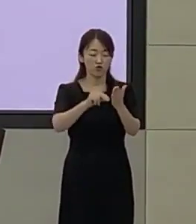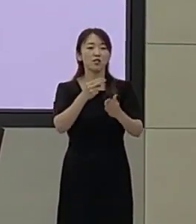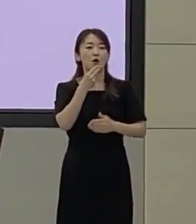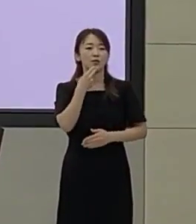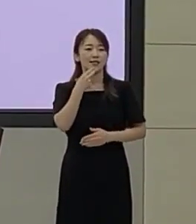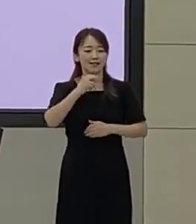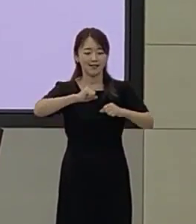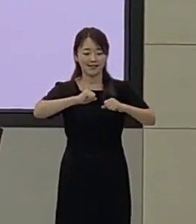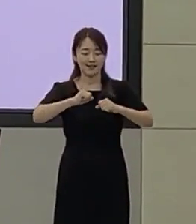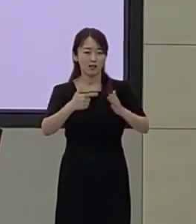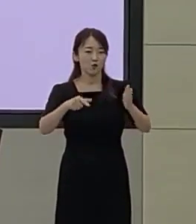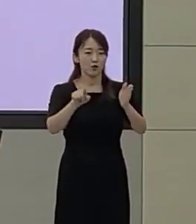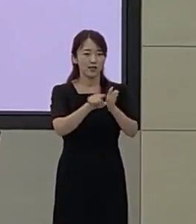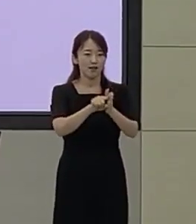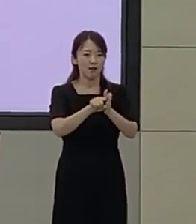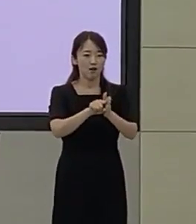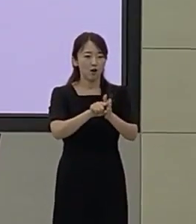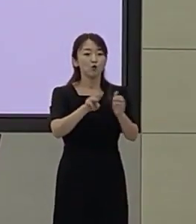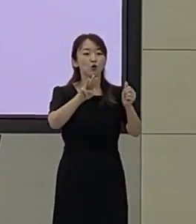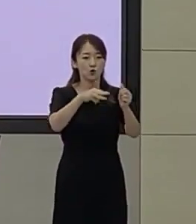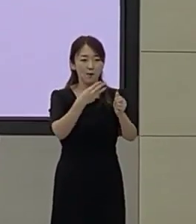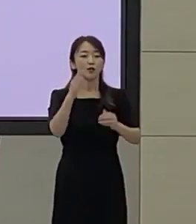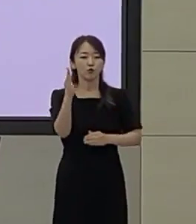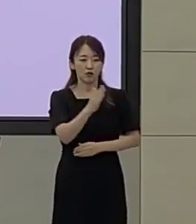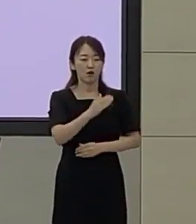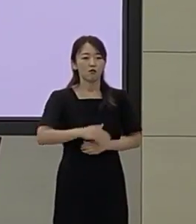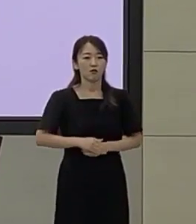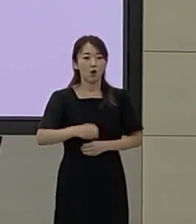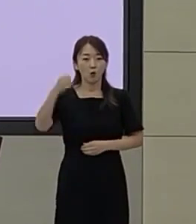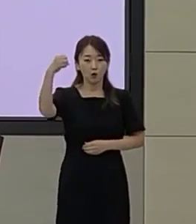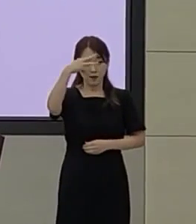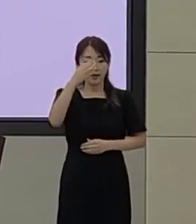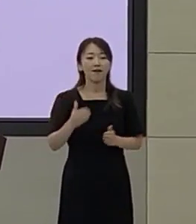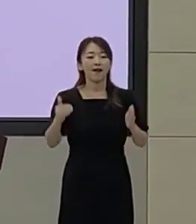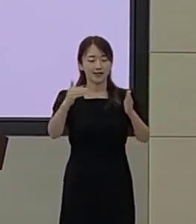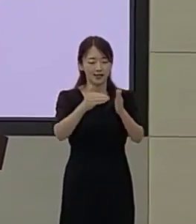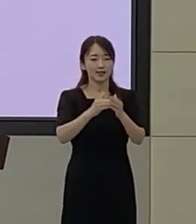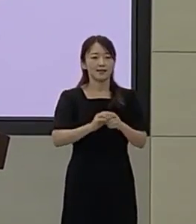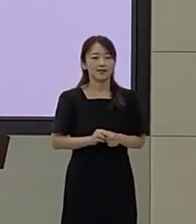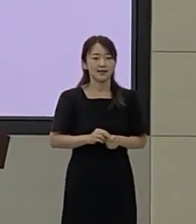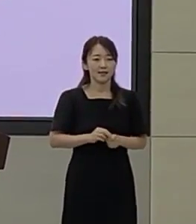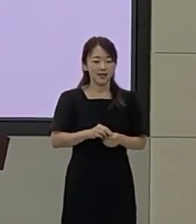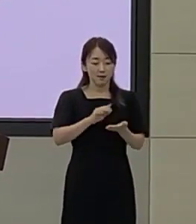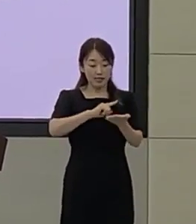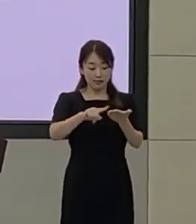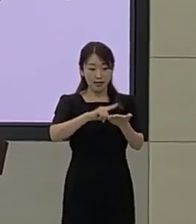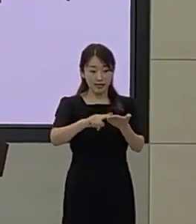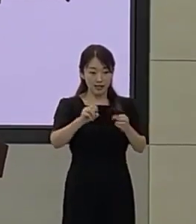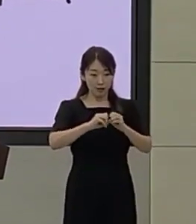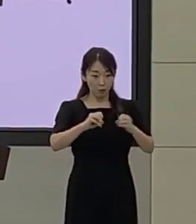차질없이 진행될 수 있도록 초등학교 3학년부터 고등학교 3학년까지 스마트 기기를